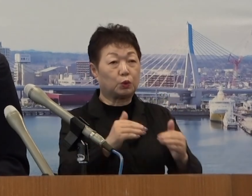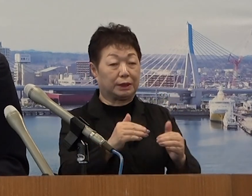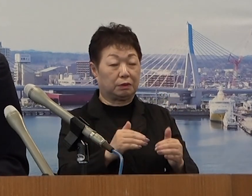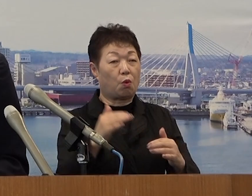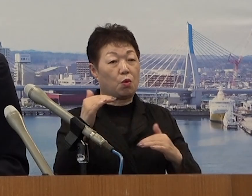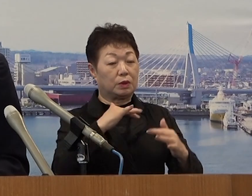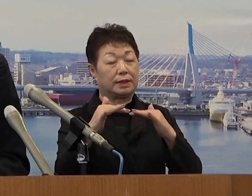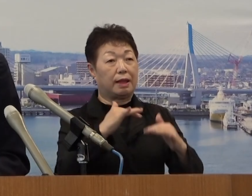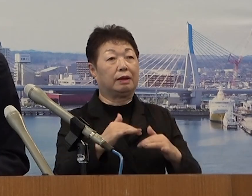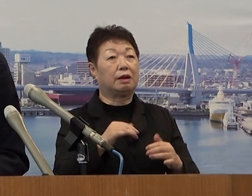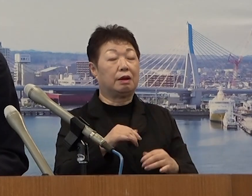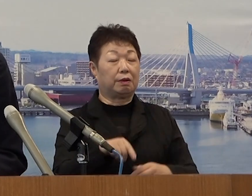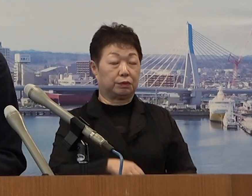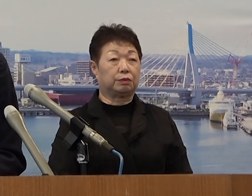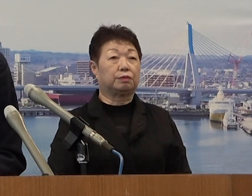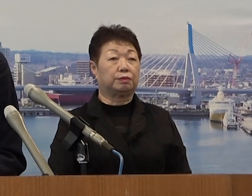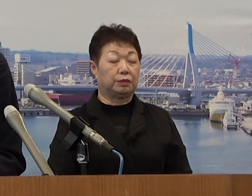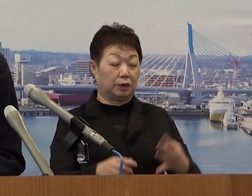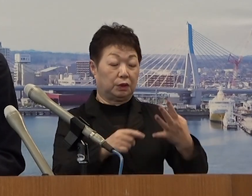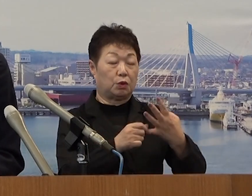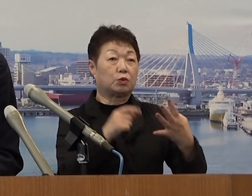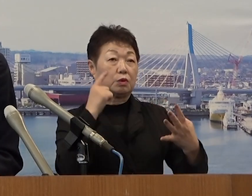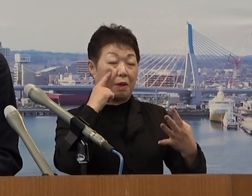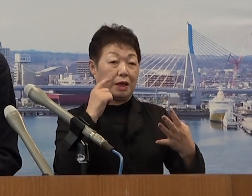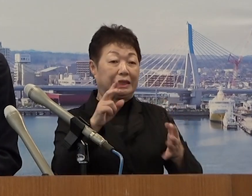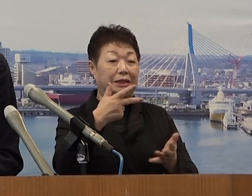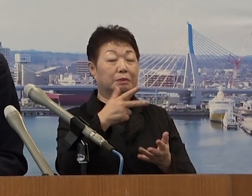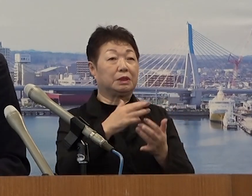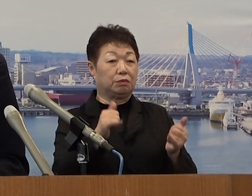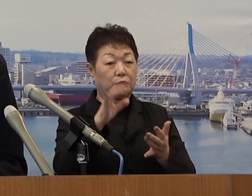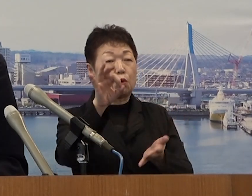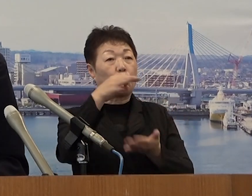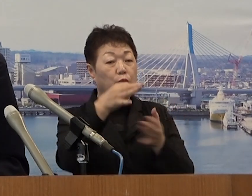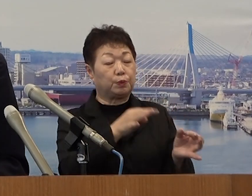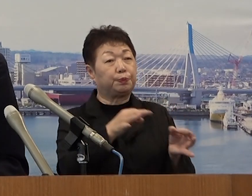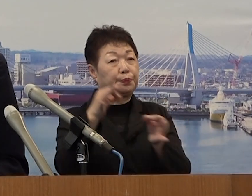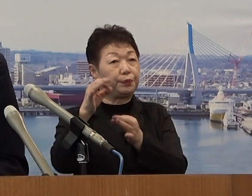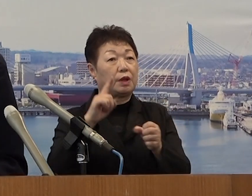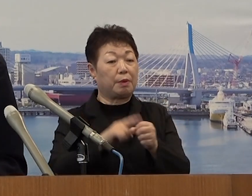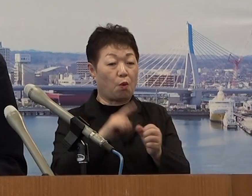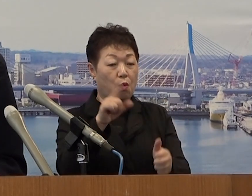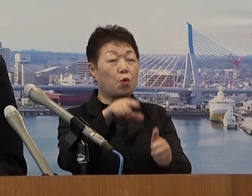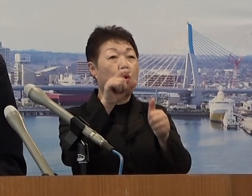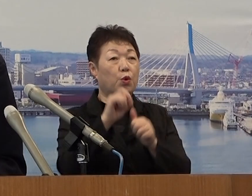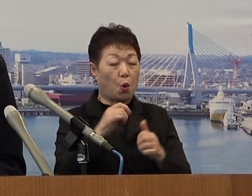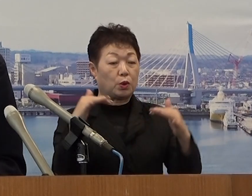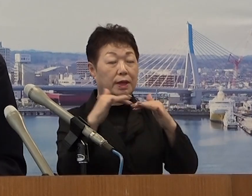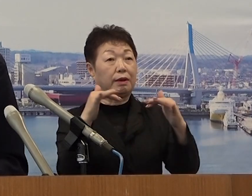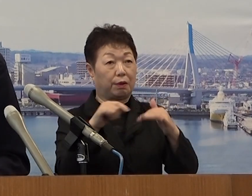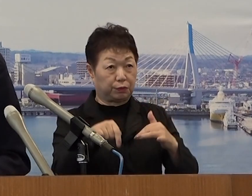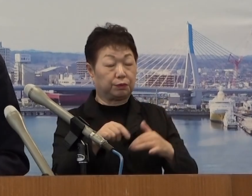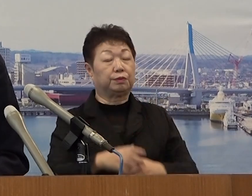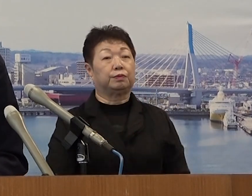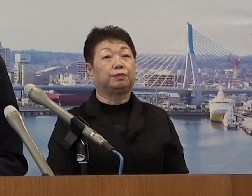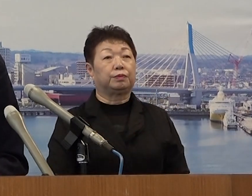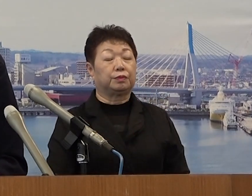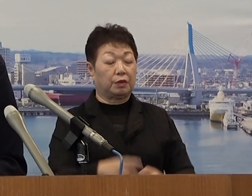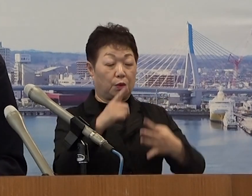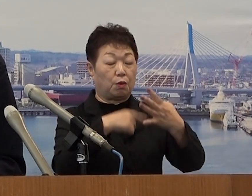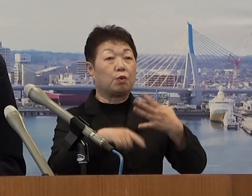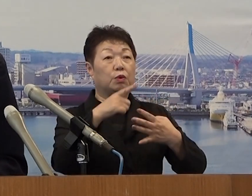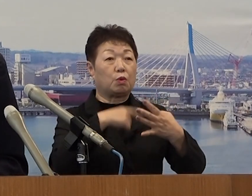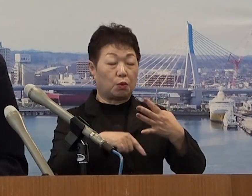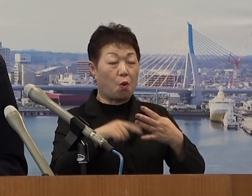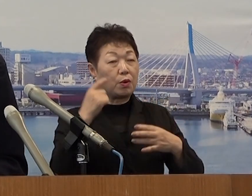略、四つ目は市民所得の向上につながる雇用戦略、これらを